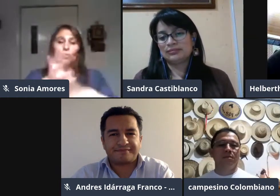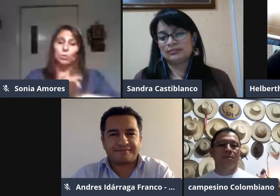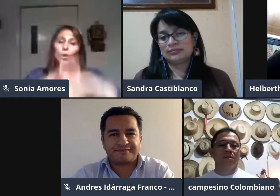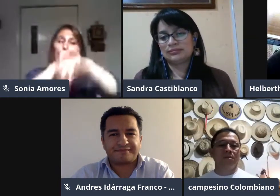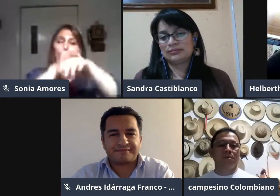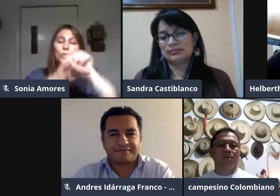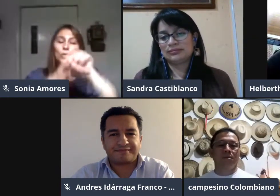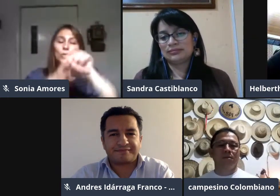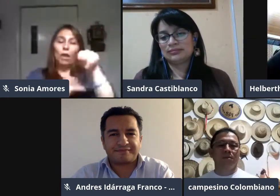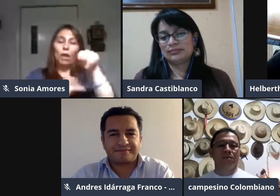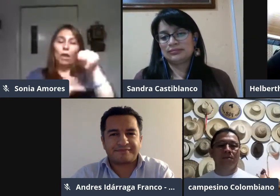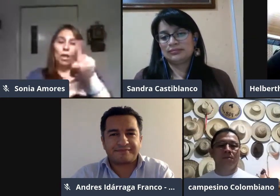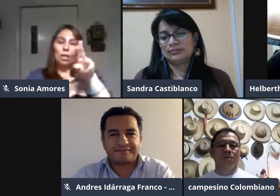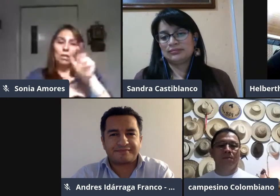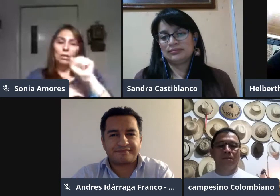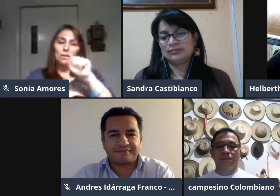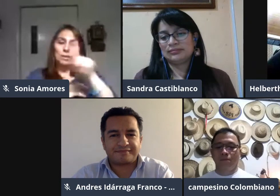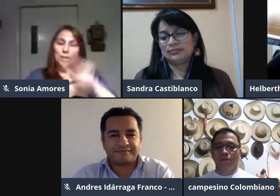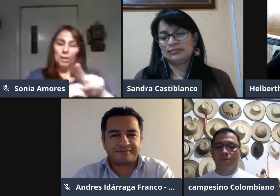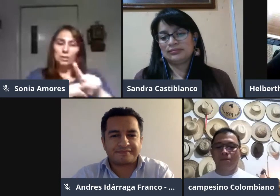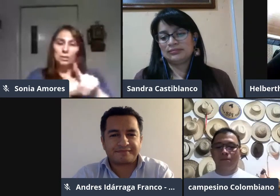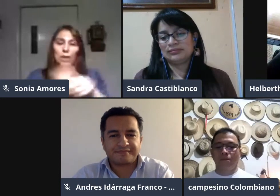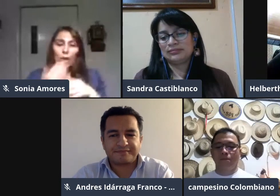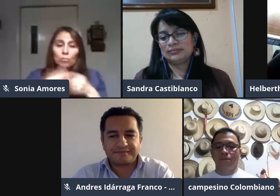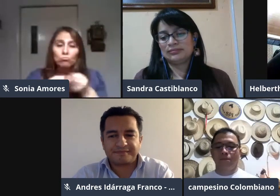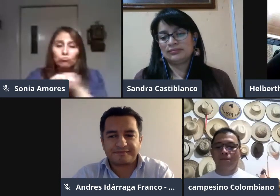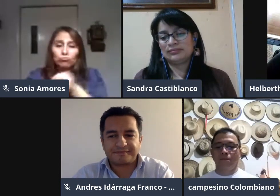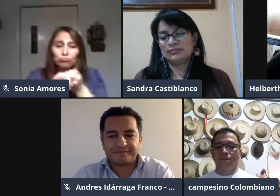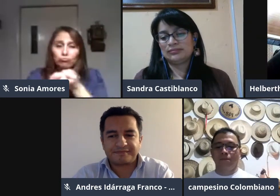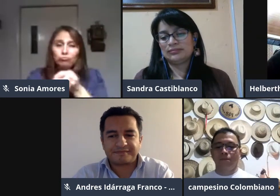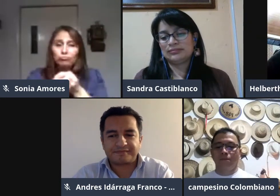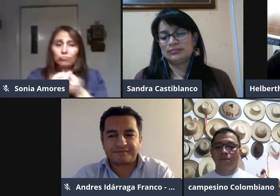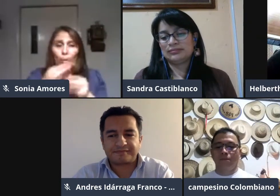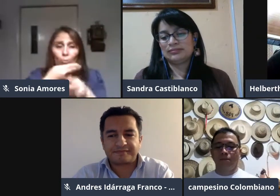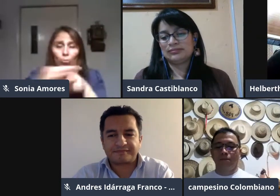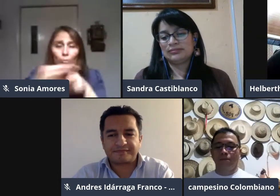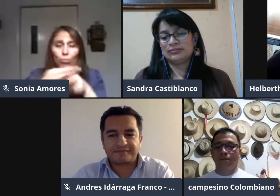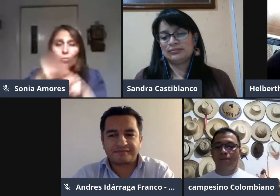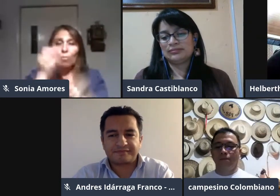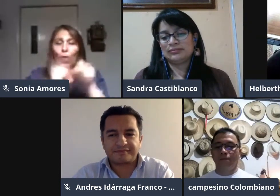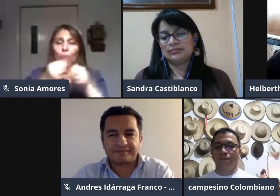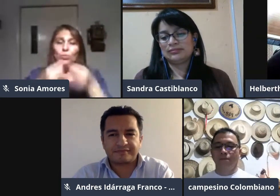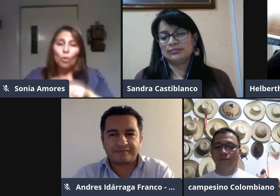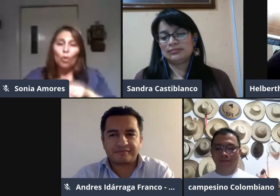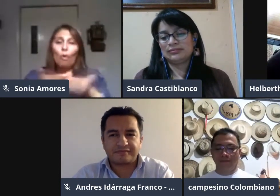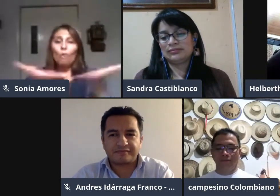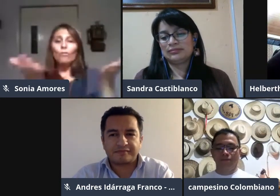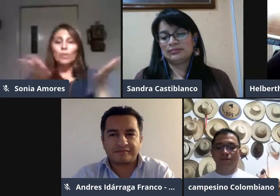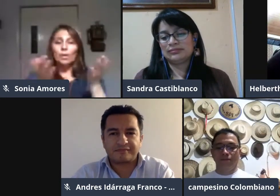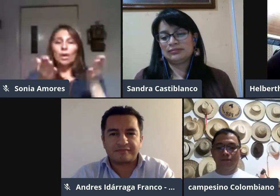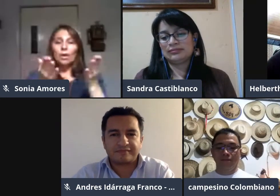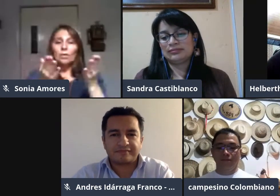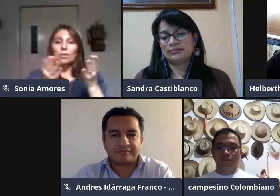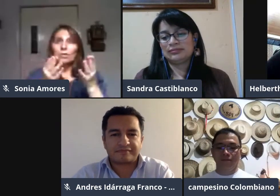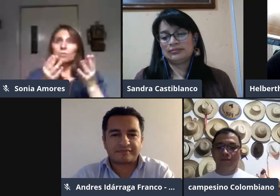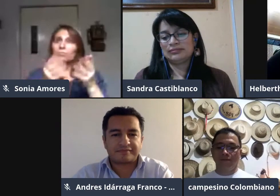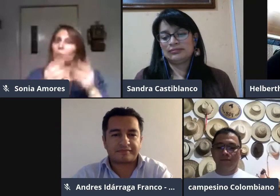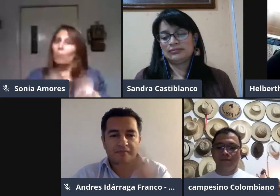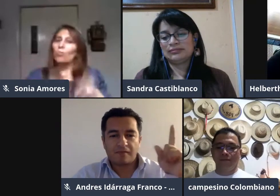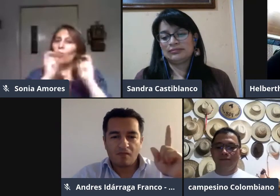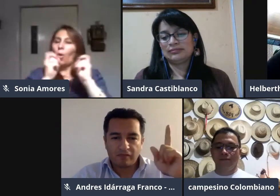que en próximos tiempos podamos ofertar una nueva propuesta de profesionalización que